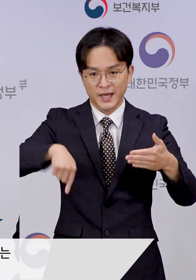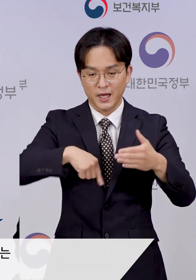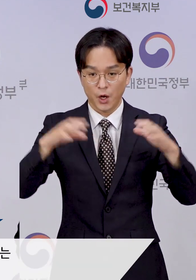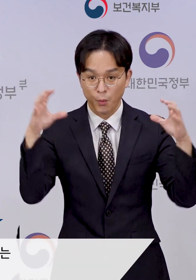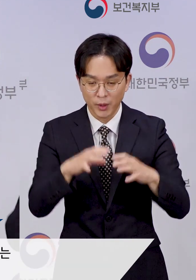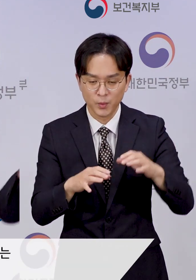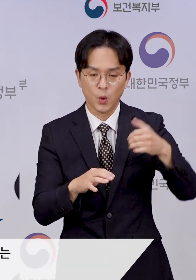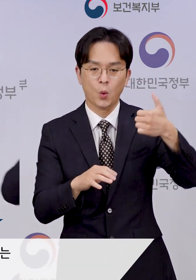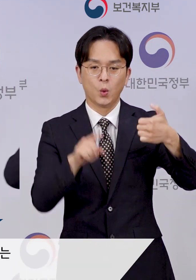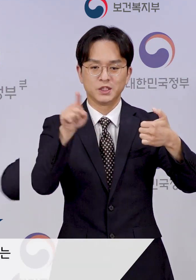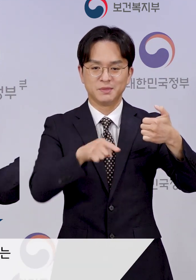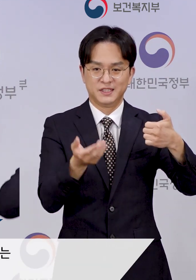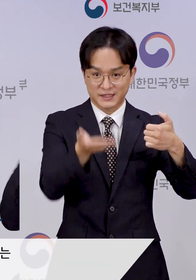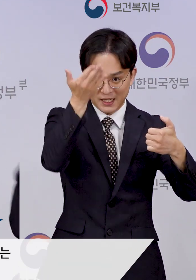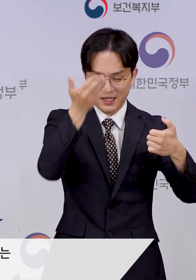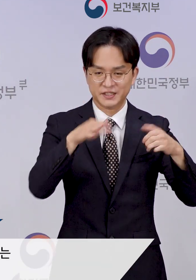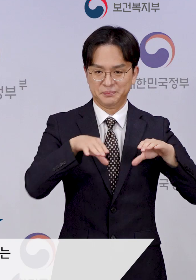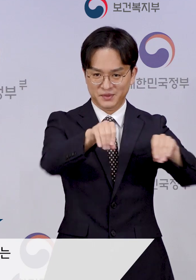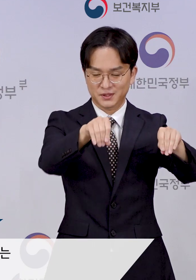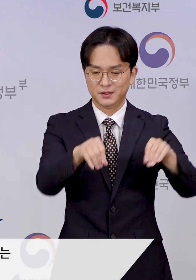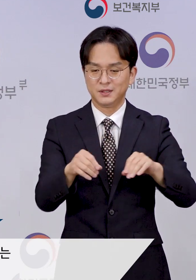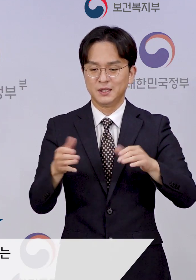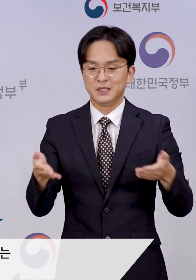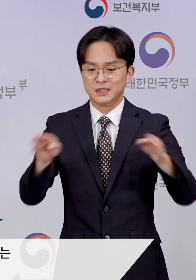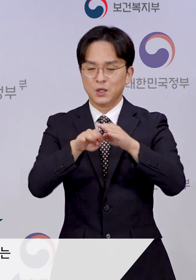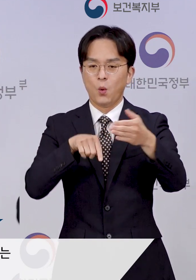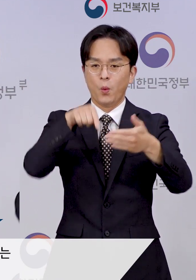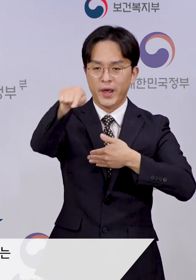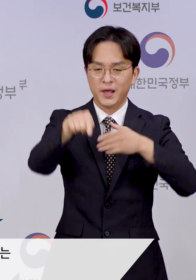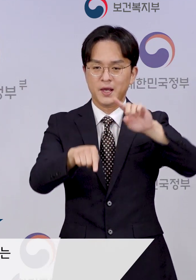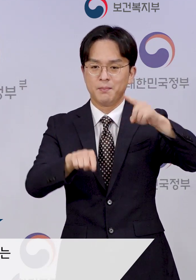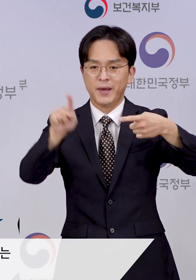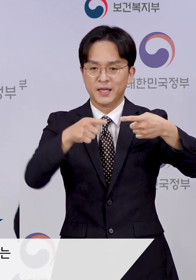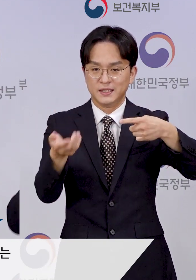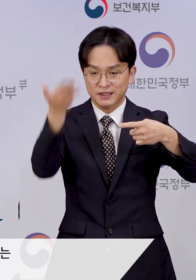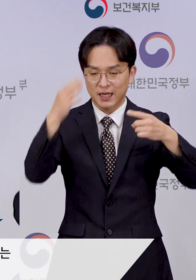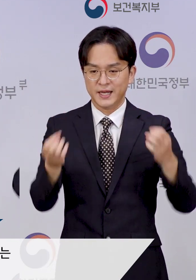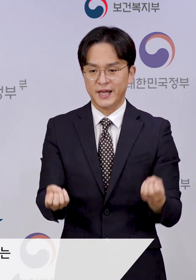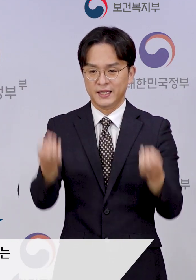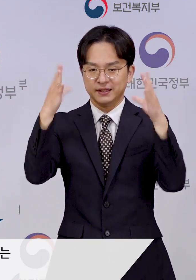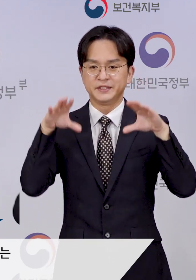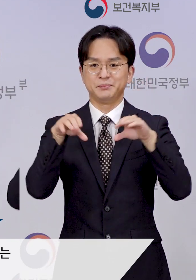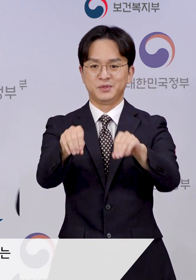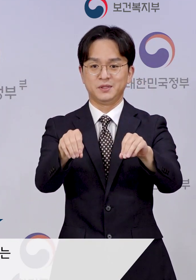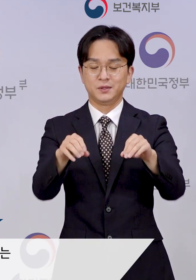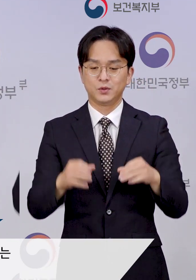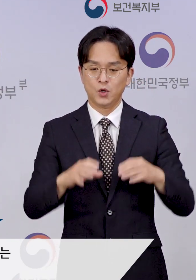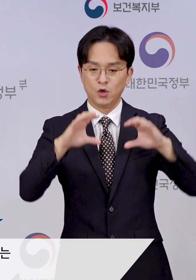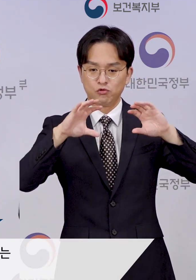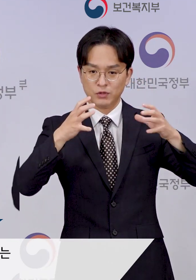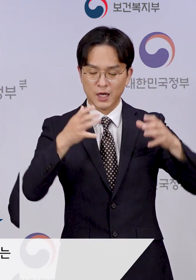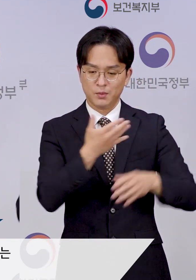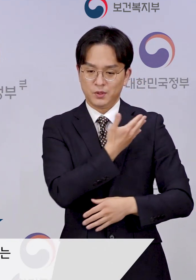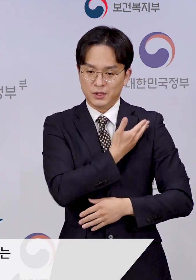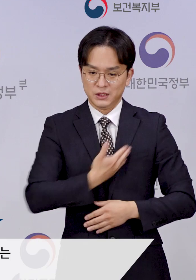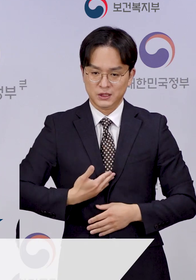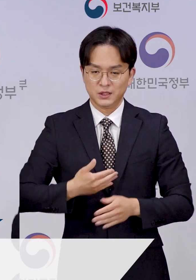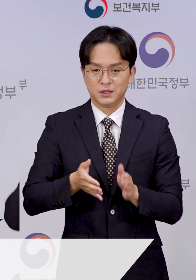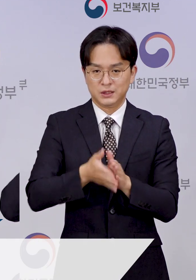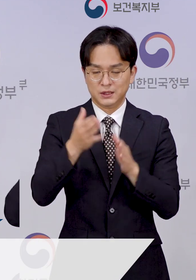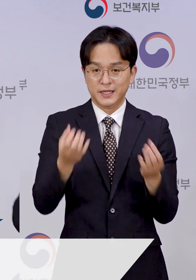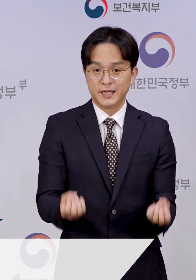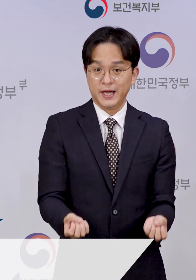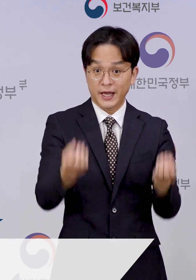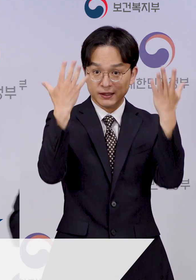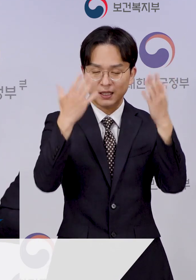50인, 실외 100인 이상의 모임, 행사를 계획하고 있는 국민이나 기관은 이를 연기하거나